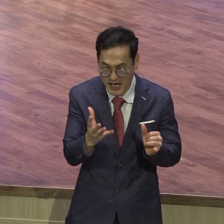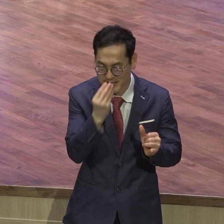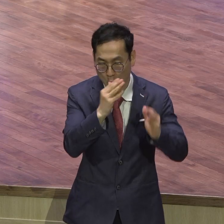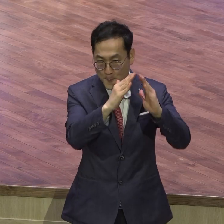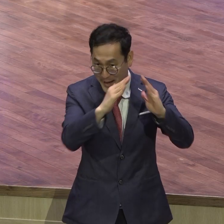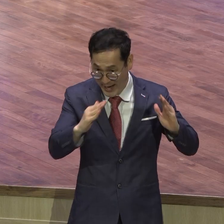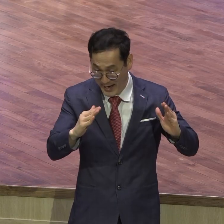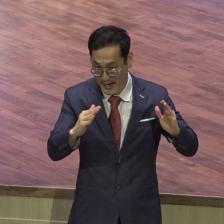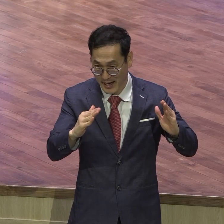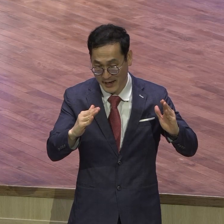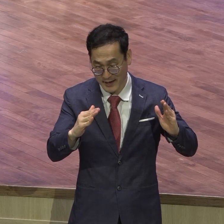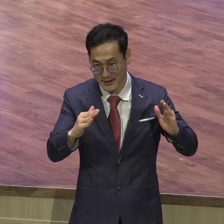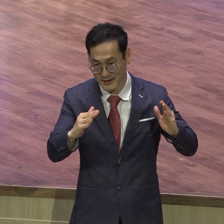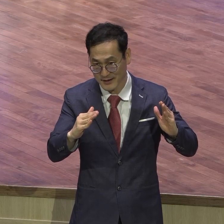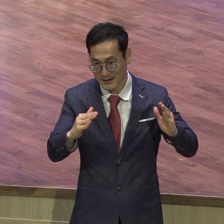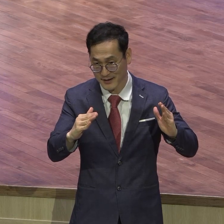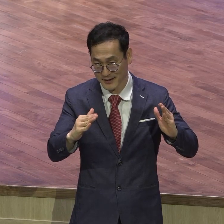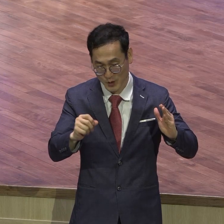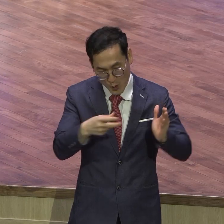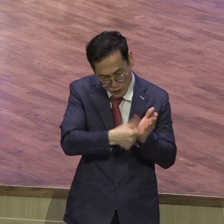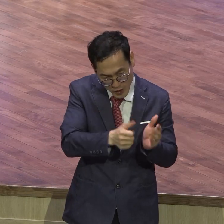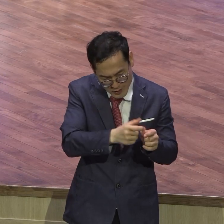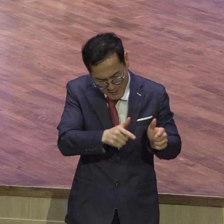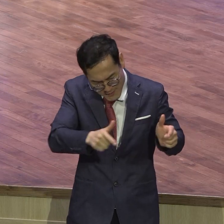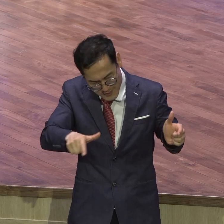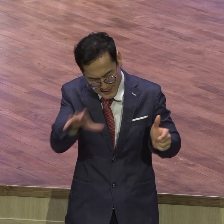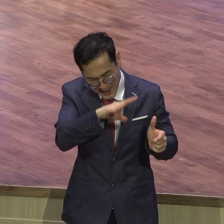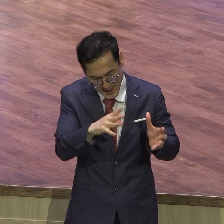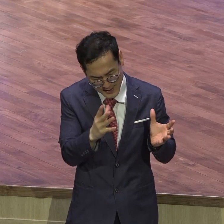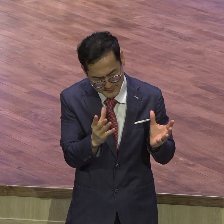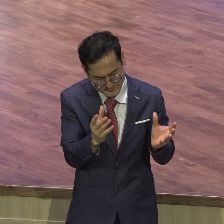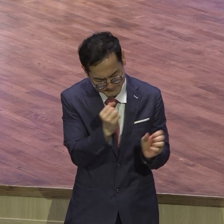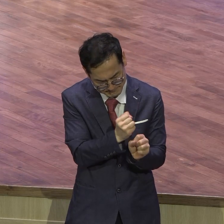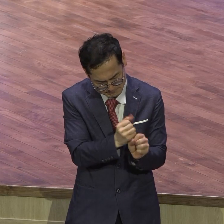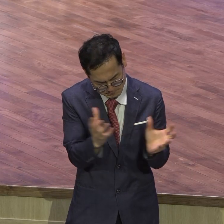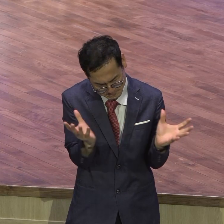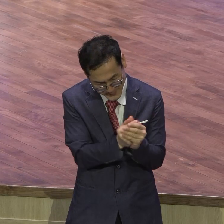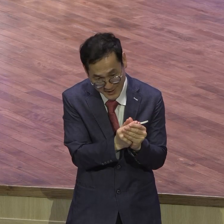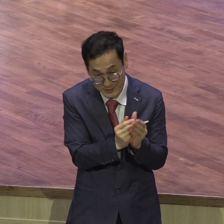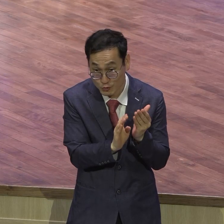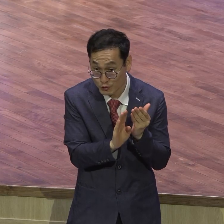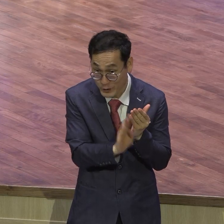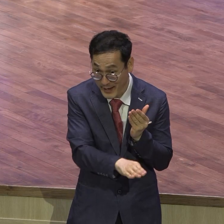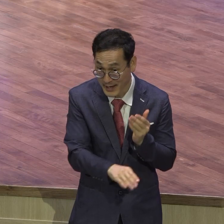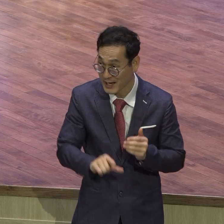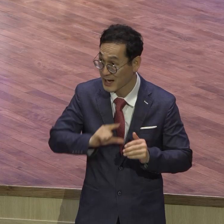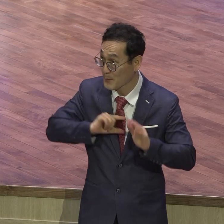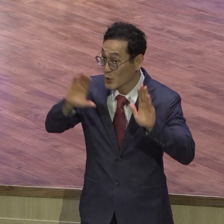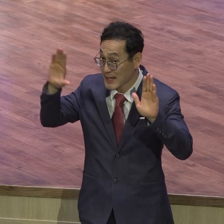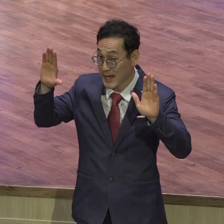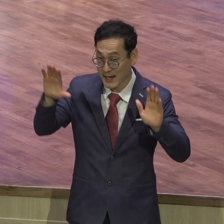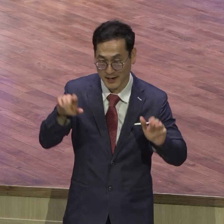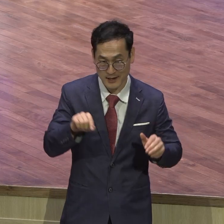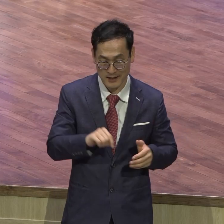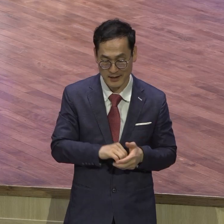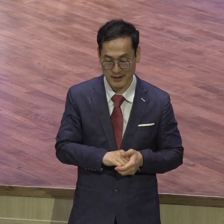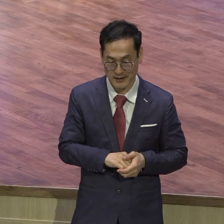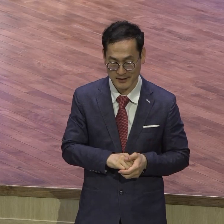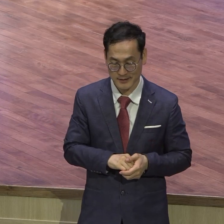성막의 모든 기구들을 완성한 후에 모세에게 가지고 오는 장면이 기록되어 있습니다